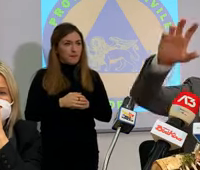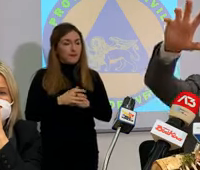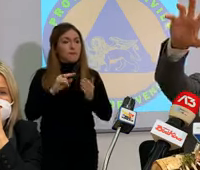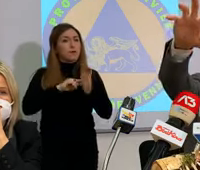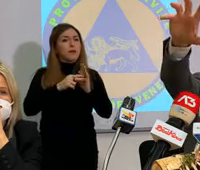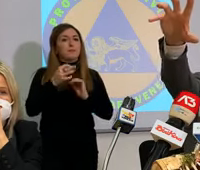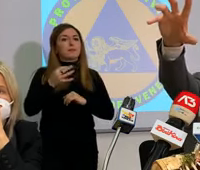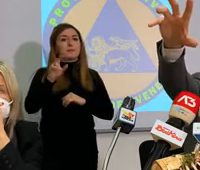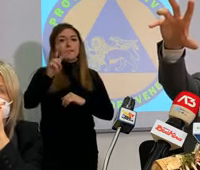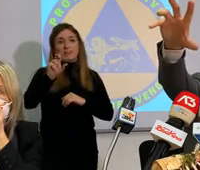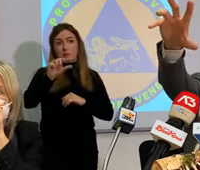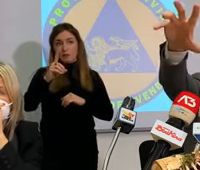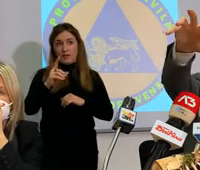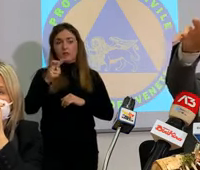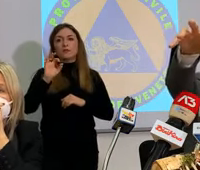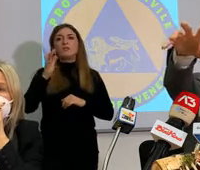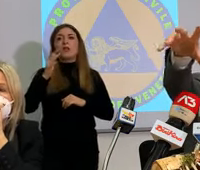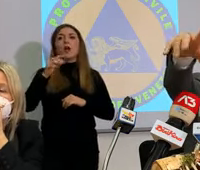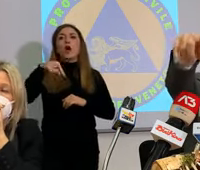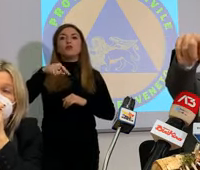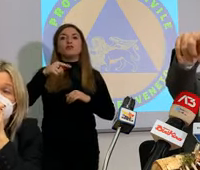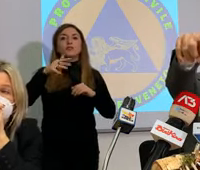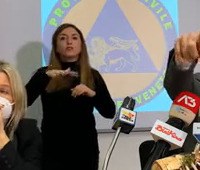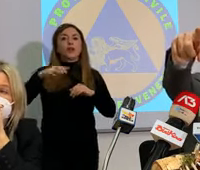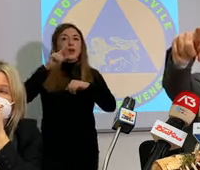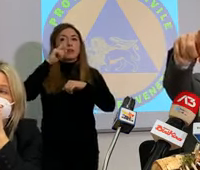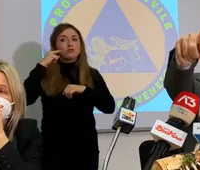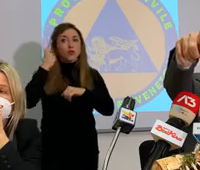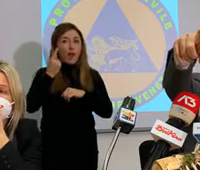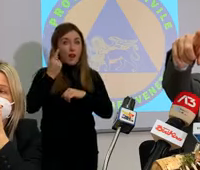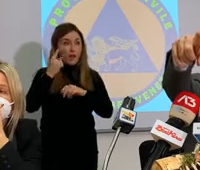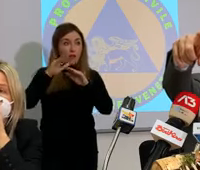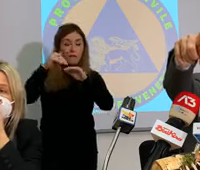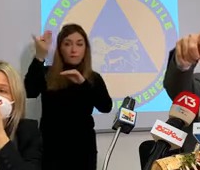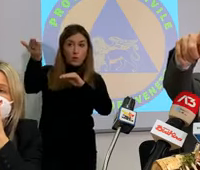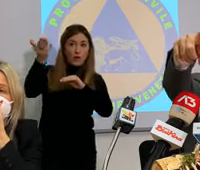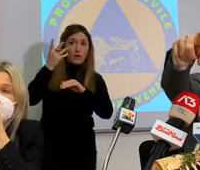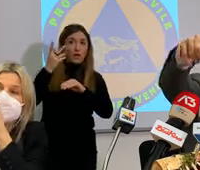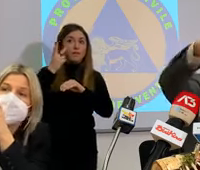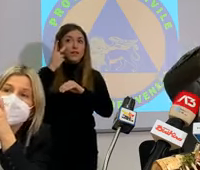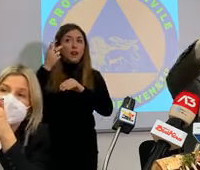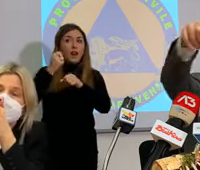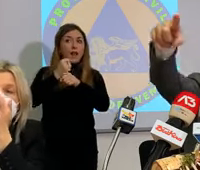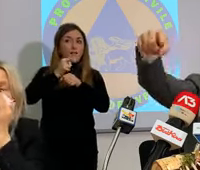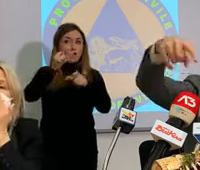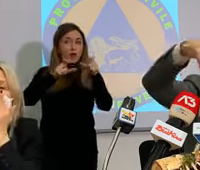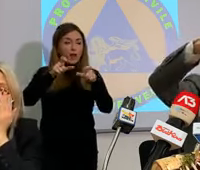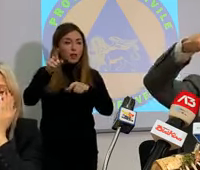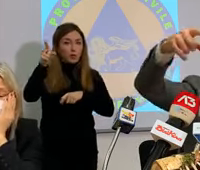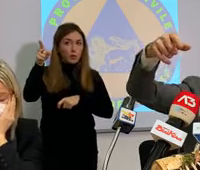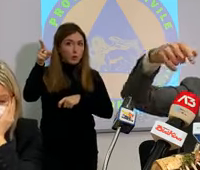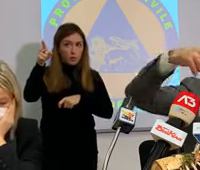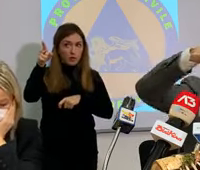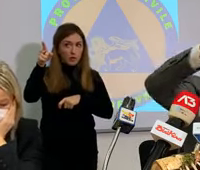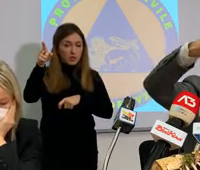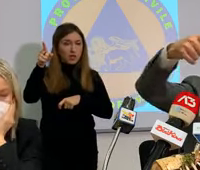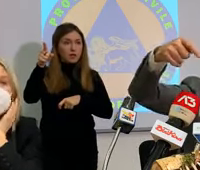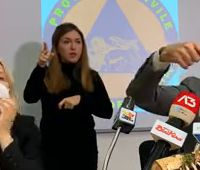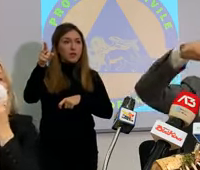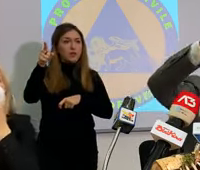vi ripeto se oggi fosse zona già da quei fuori vedreste quei lavoratori che sono i fori che stanno stanno lavorando vedreste comunque la